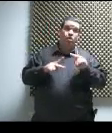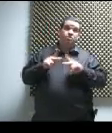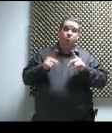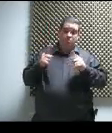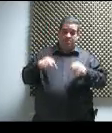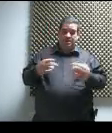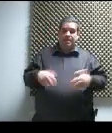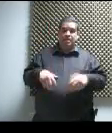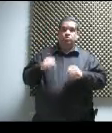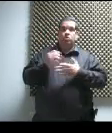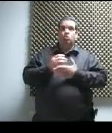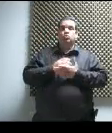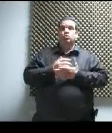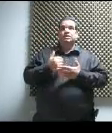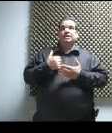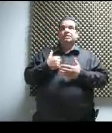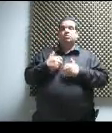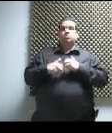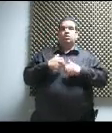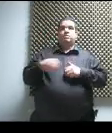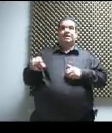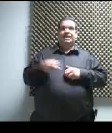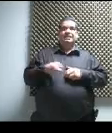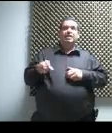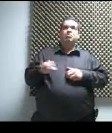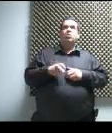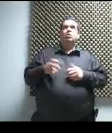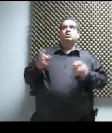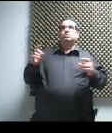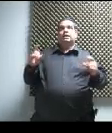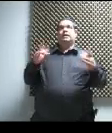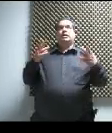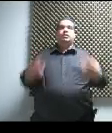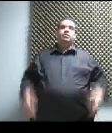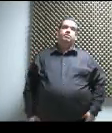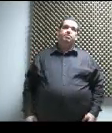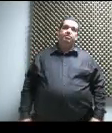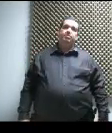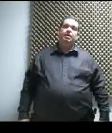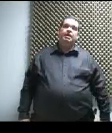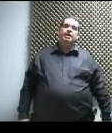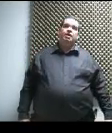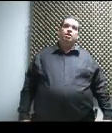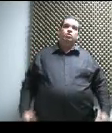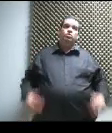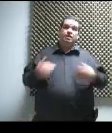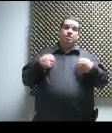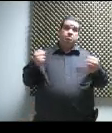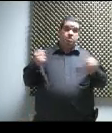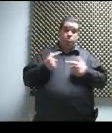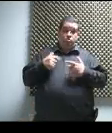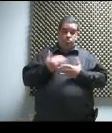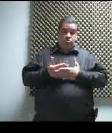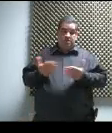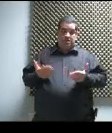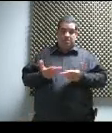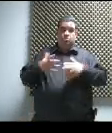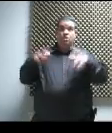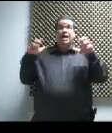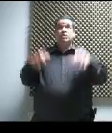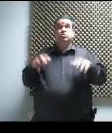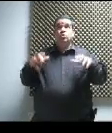a coger un curso. Más por el problema que tenemos de la transportación, que es terrible. Yo tenía miedo que yo no llegara aquí hoy. Sí, por la